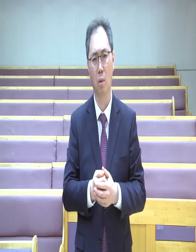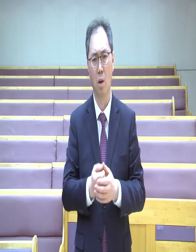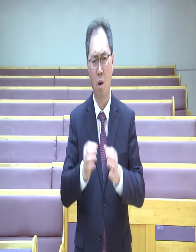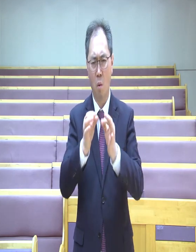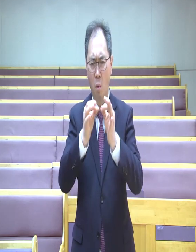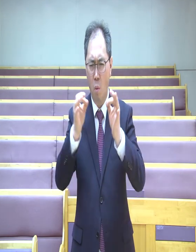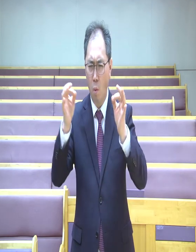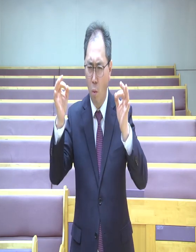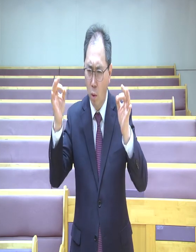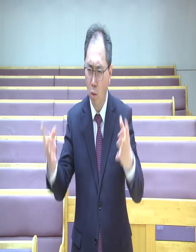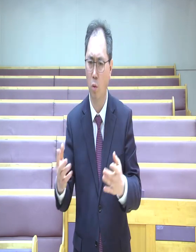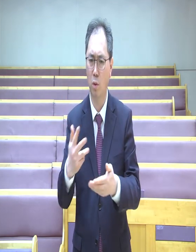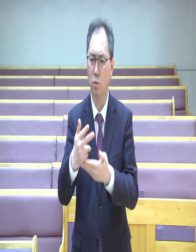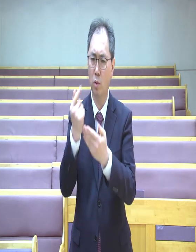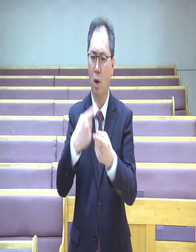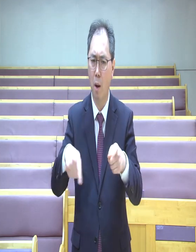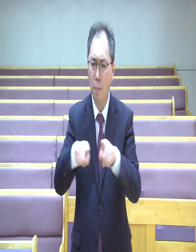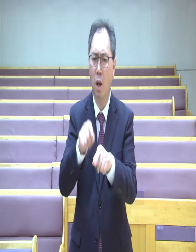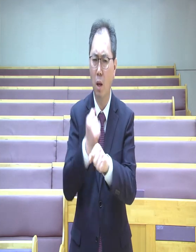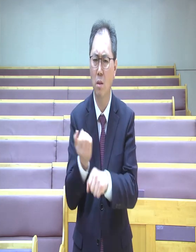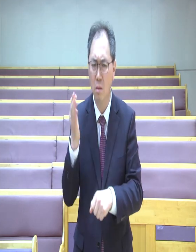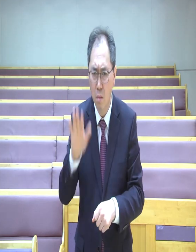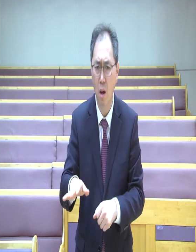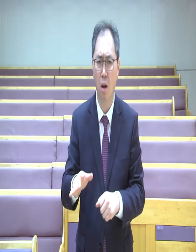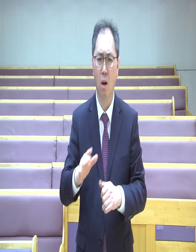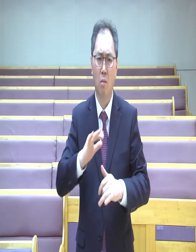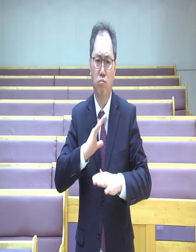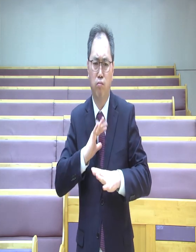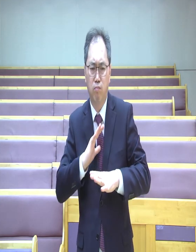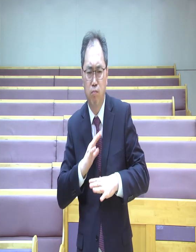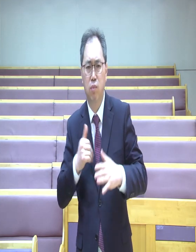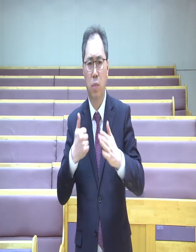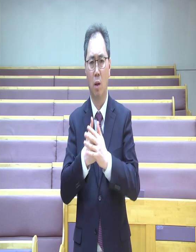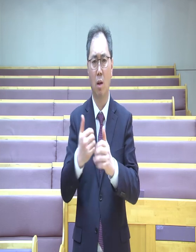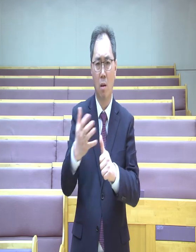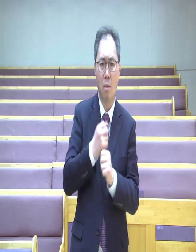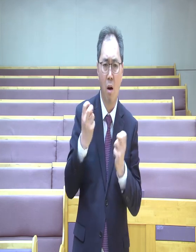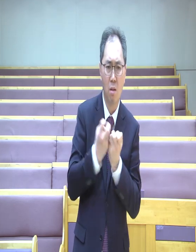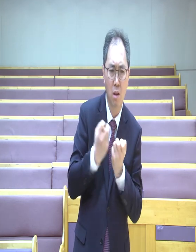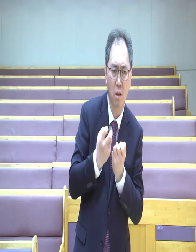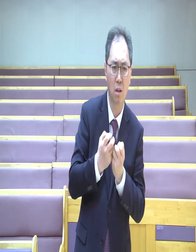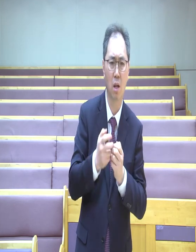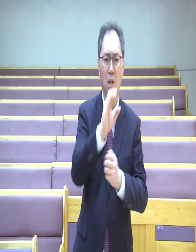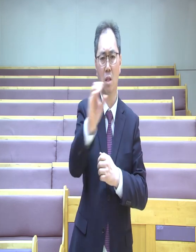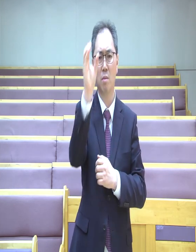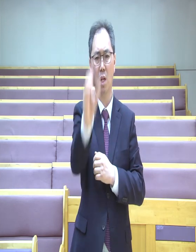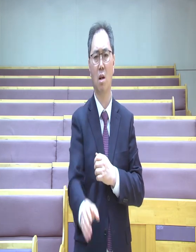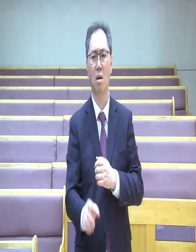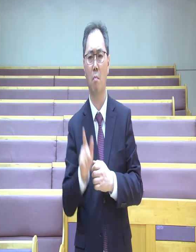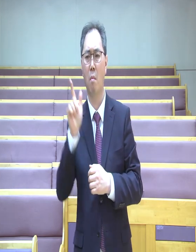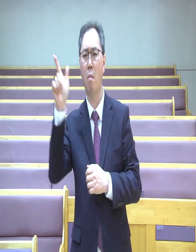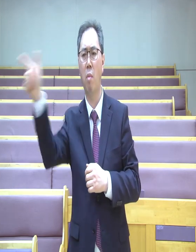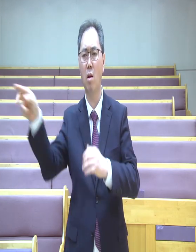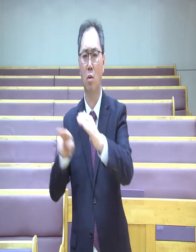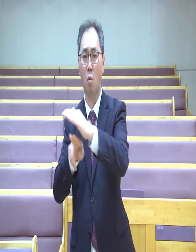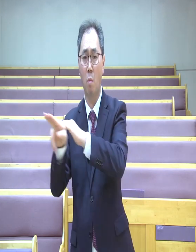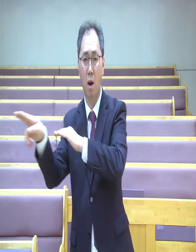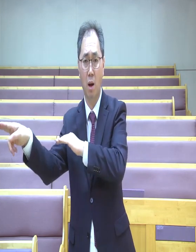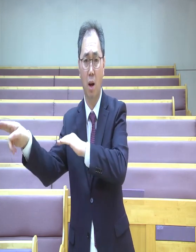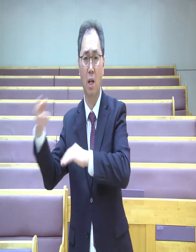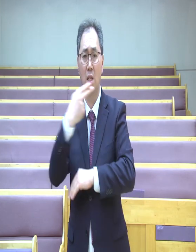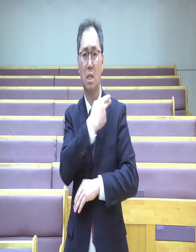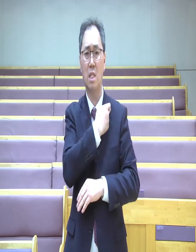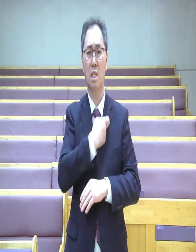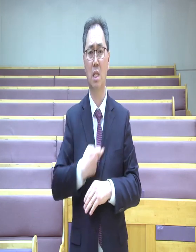오랫동안 주님과 함께 했지만 신변의 위험 때문에, 두려움 때문에 십자가에서 멀리 도망쳐 있는,